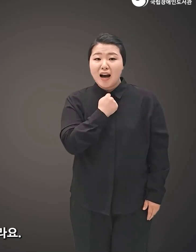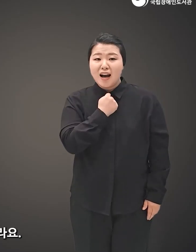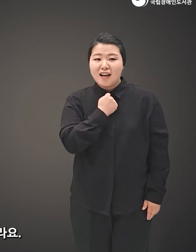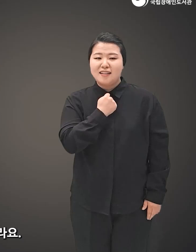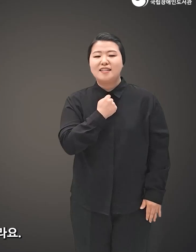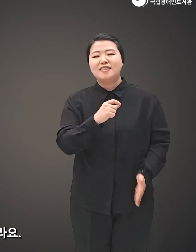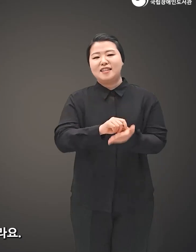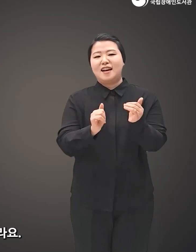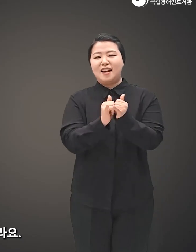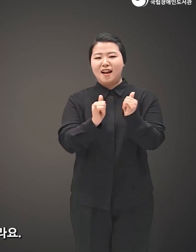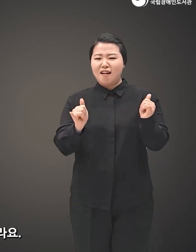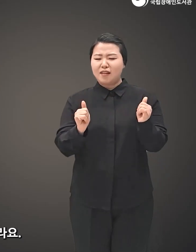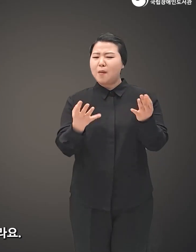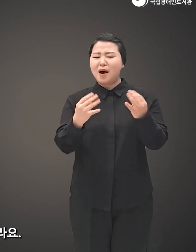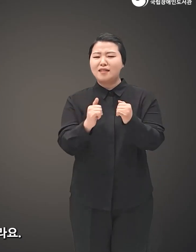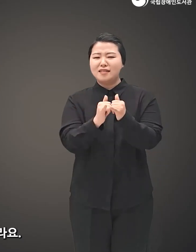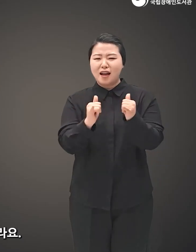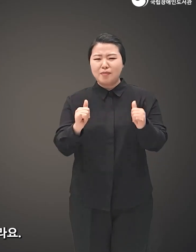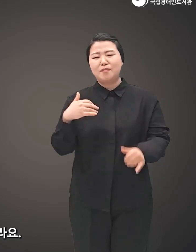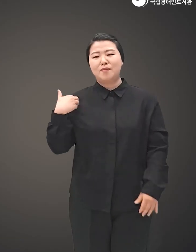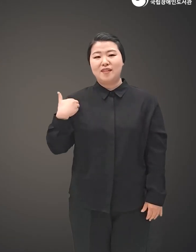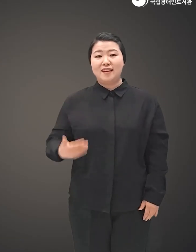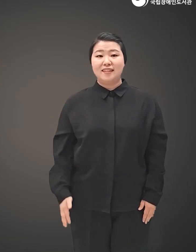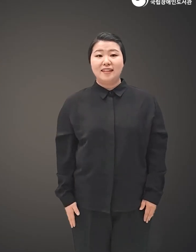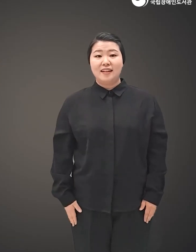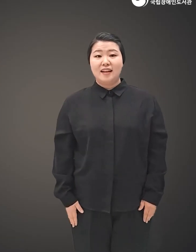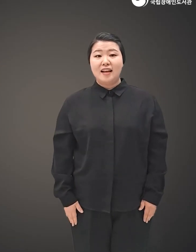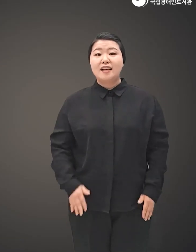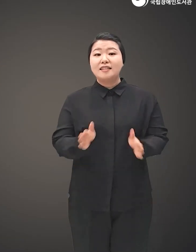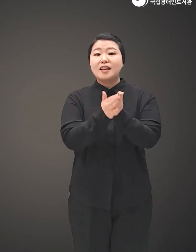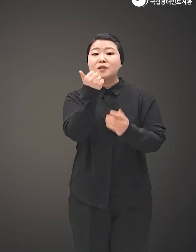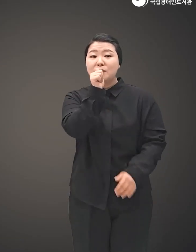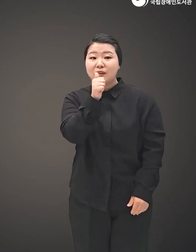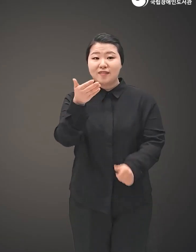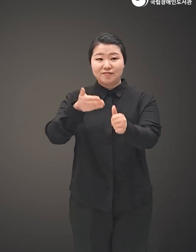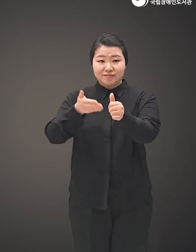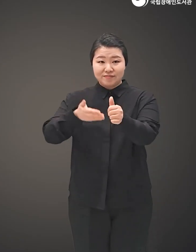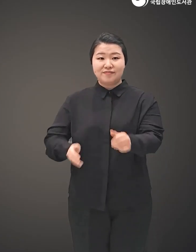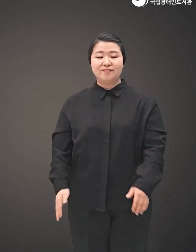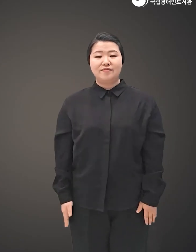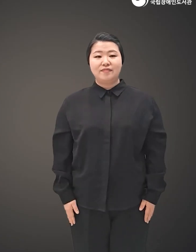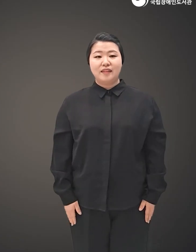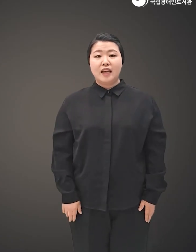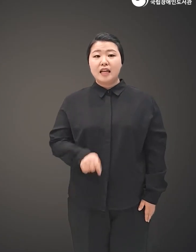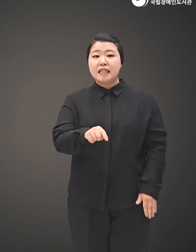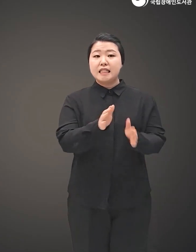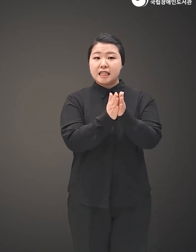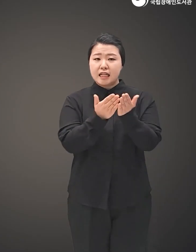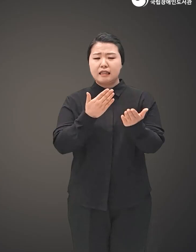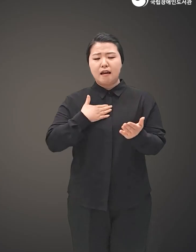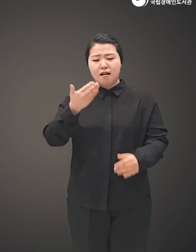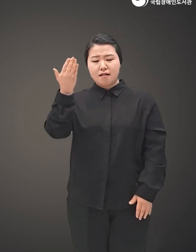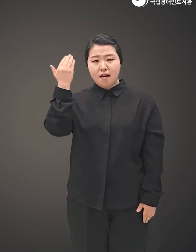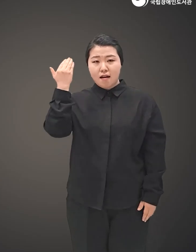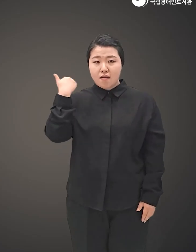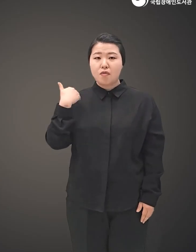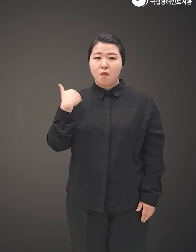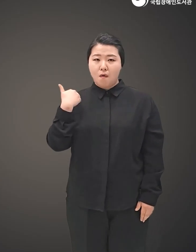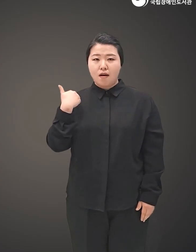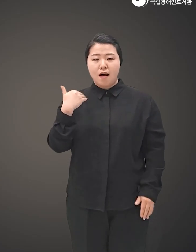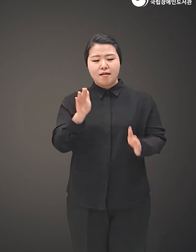하다는 사실을 많은 분들이 잘 몰라요. 책 소개를 한다면? 이 책은 제가